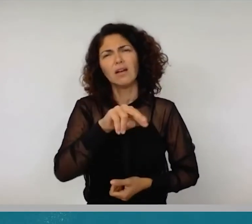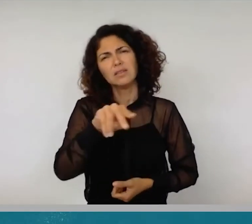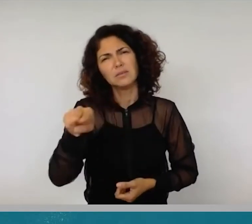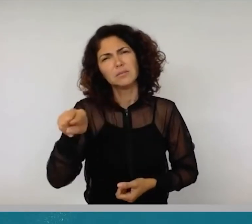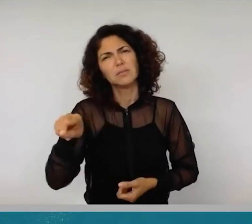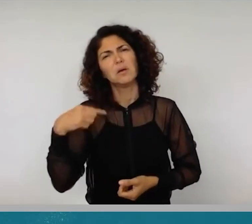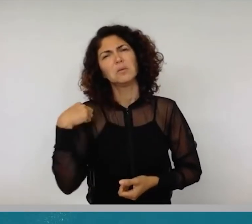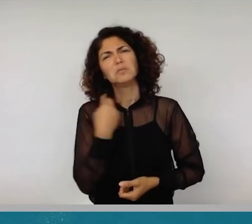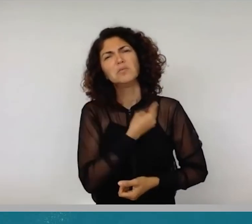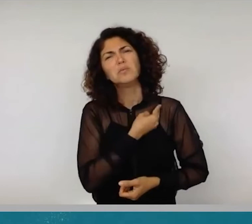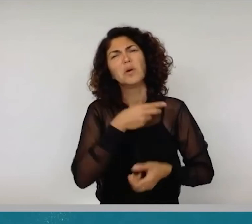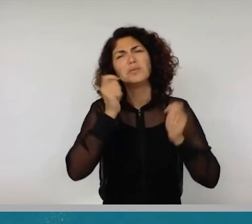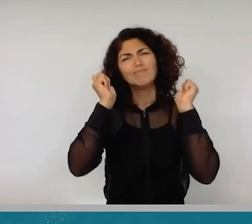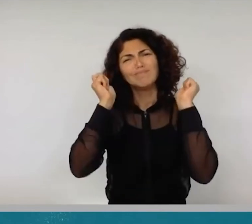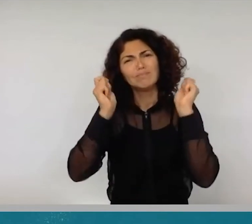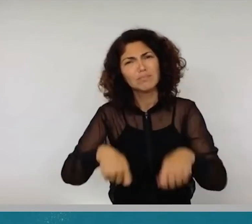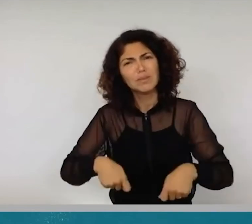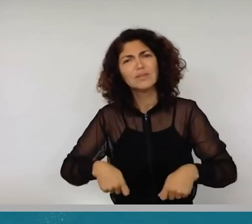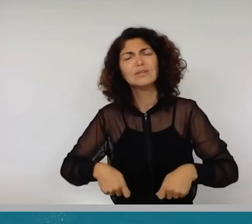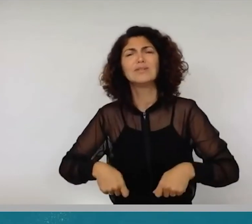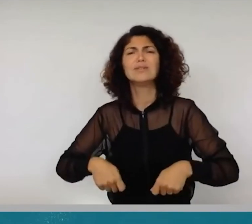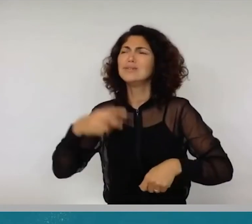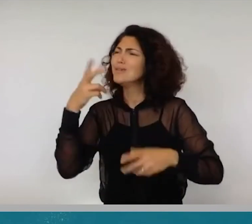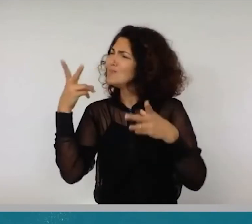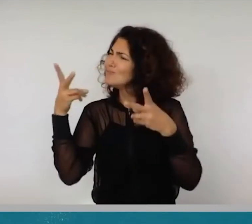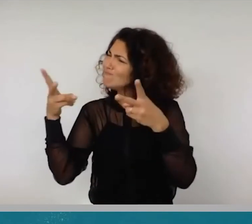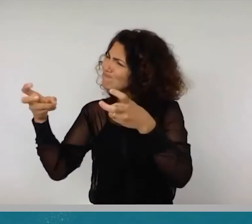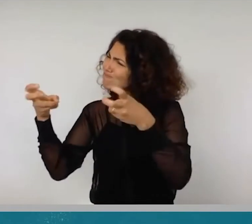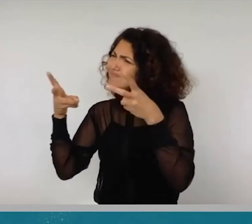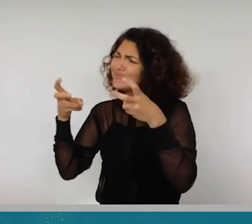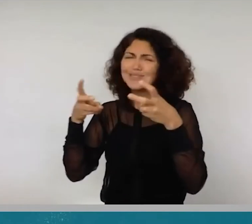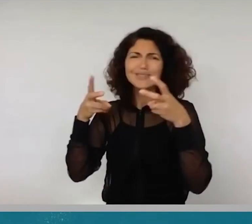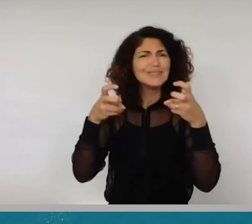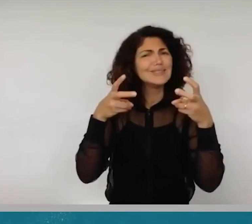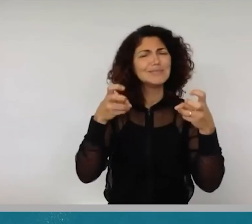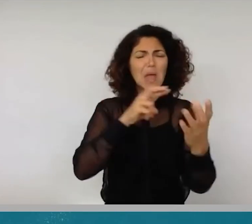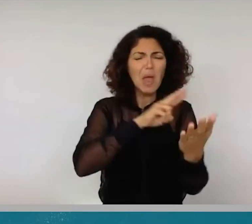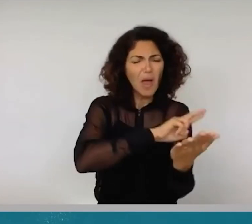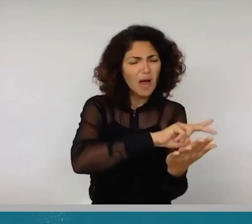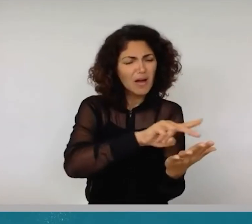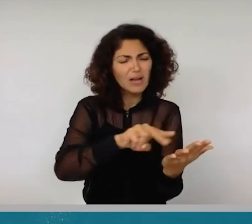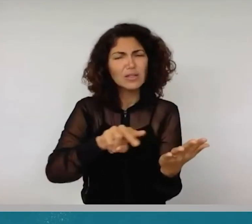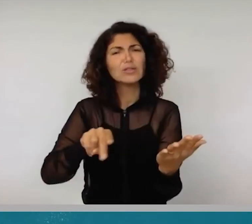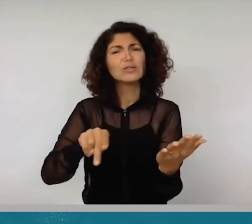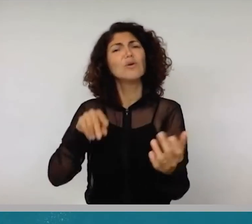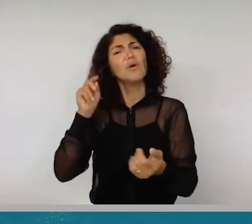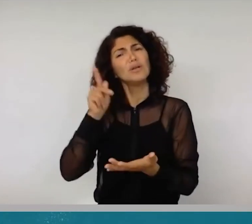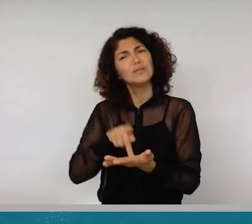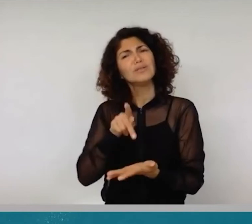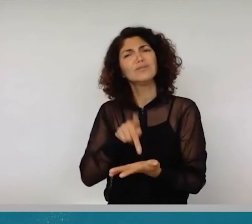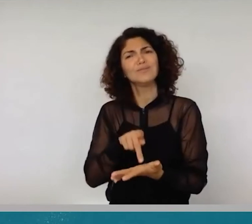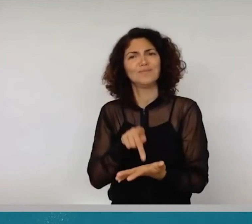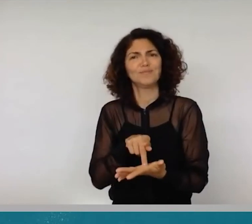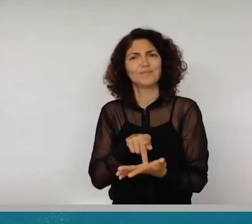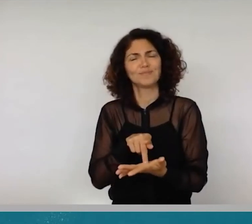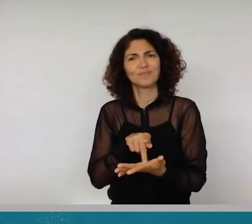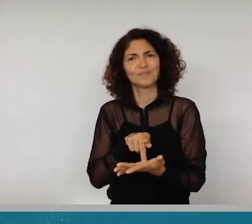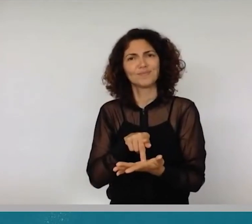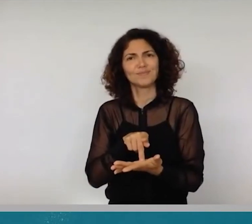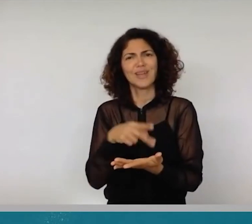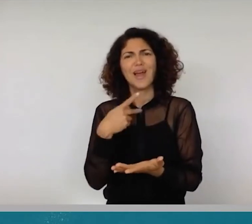precisamos ver as coisas como de fato, as coisas como são. Nós